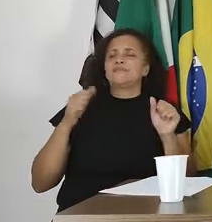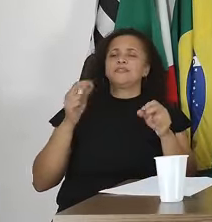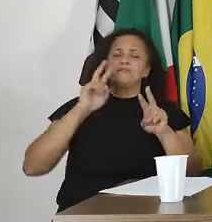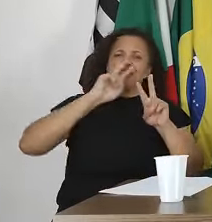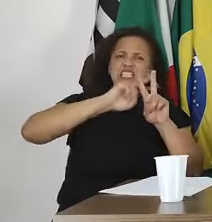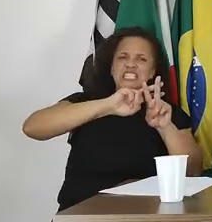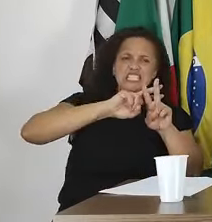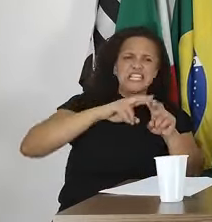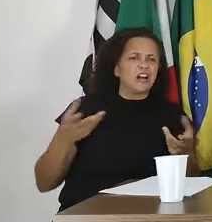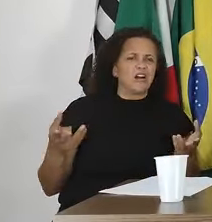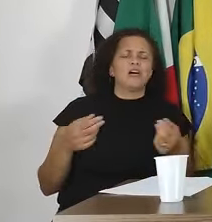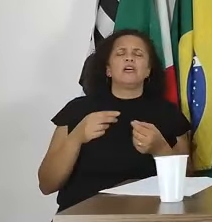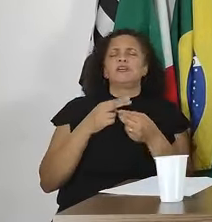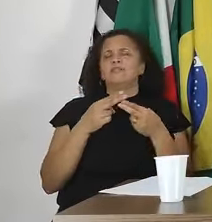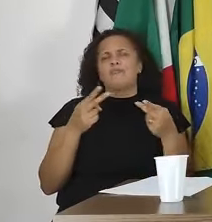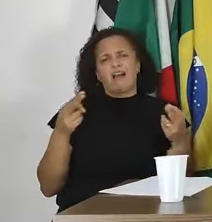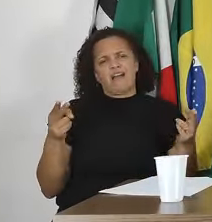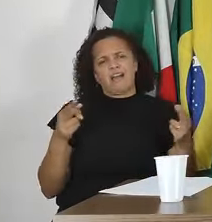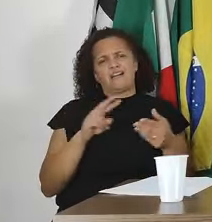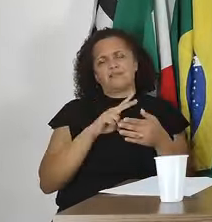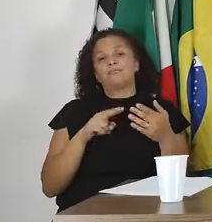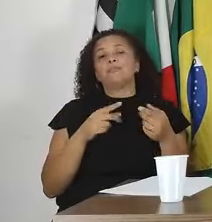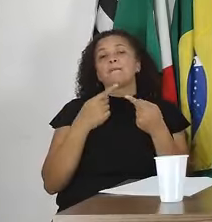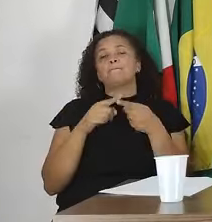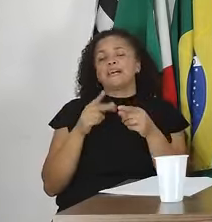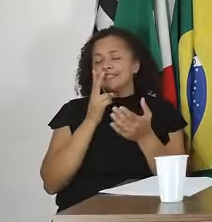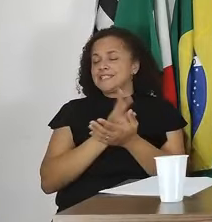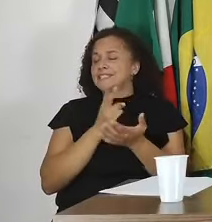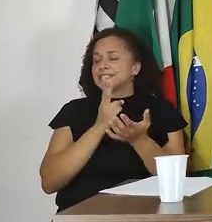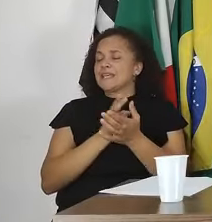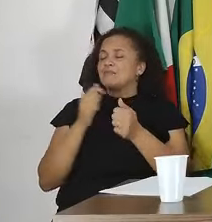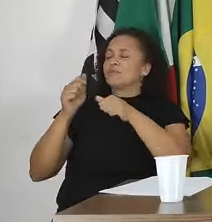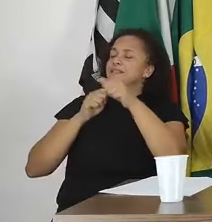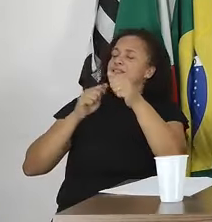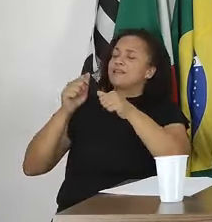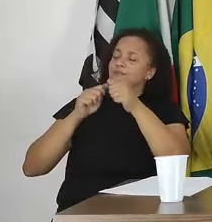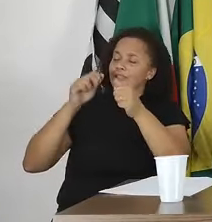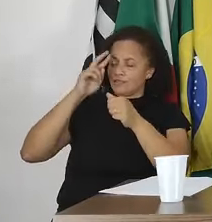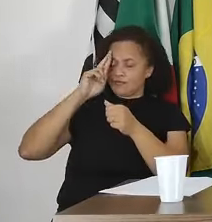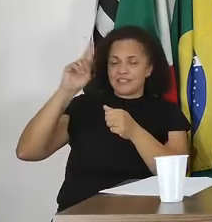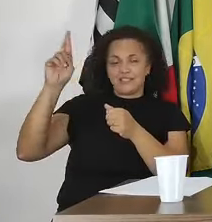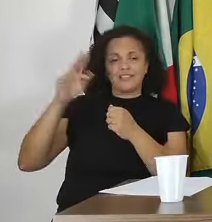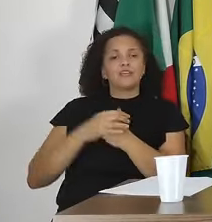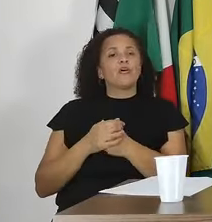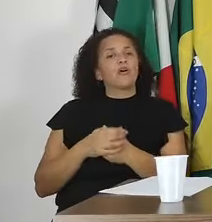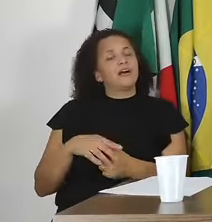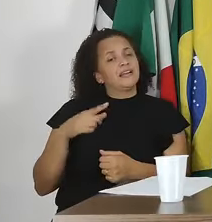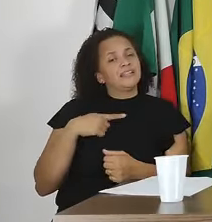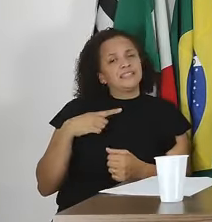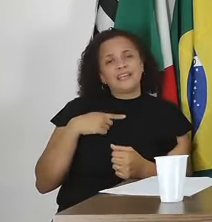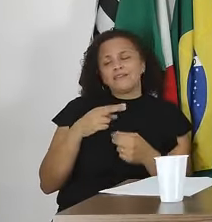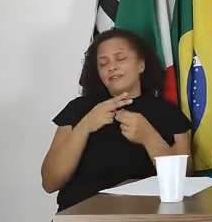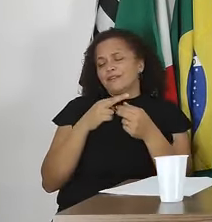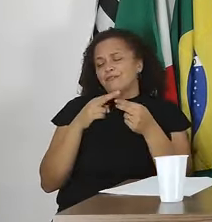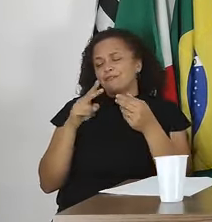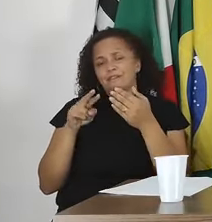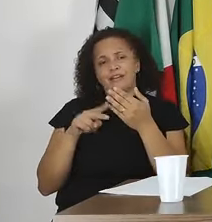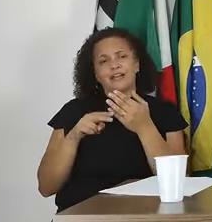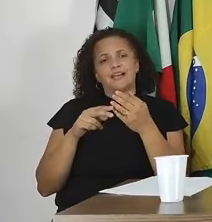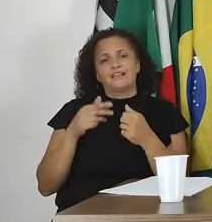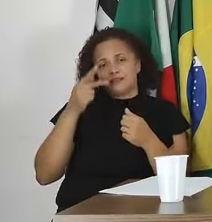pela morte e continuou trabalhando, né? Foi perseguido. Olha quantas vezes essa igreja